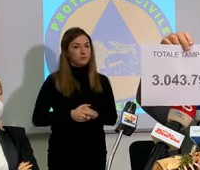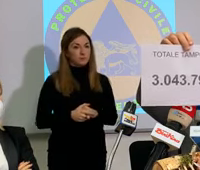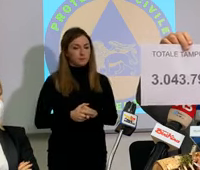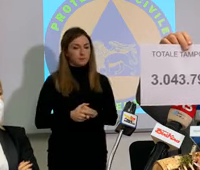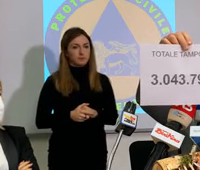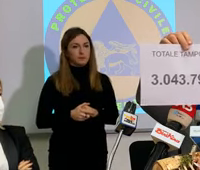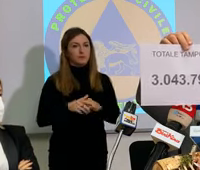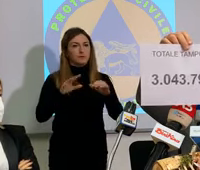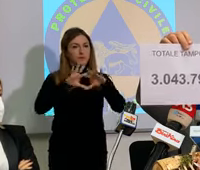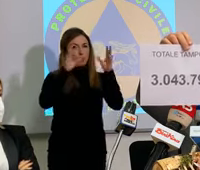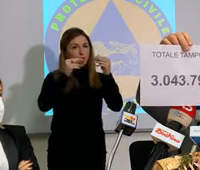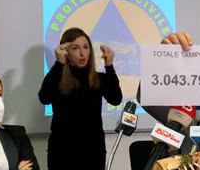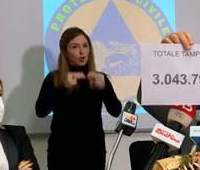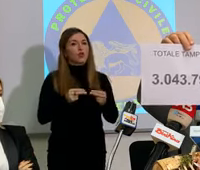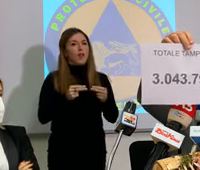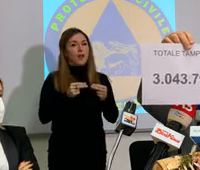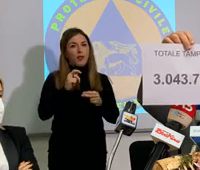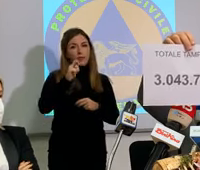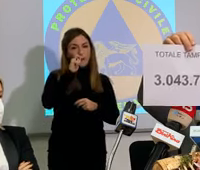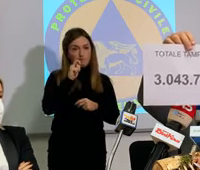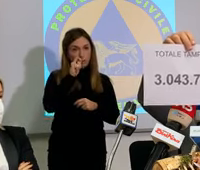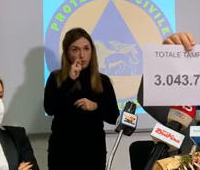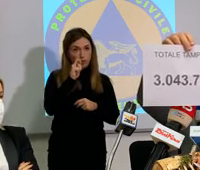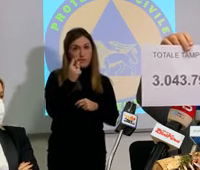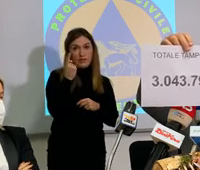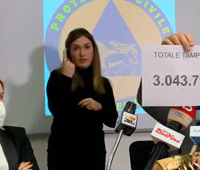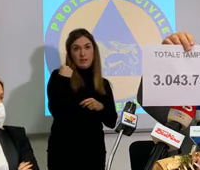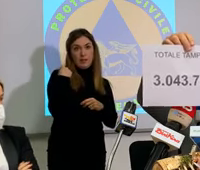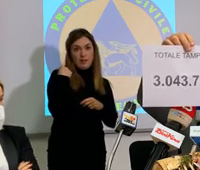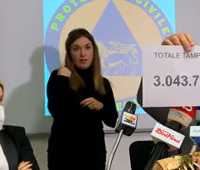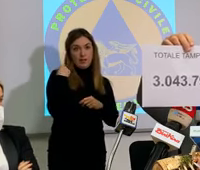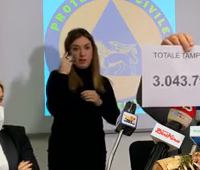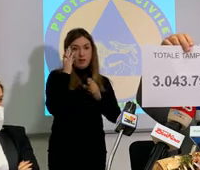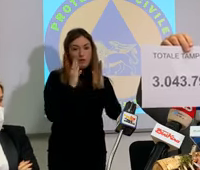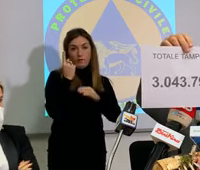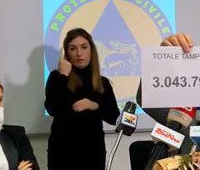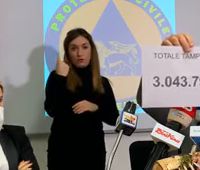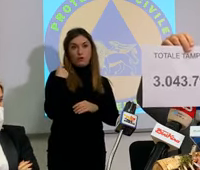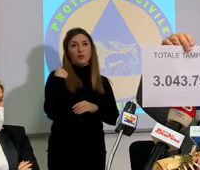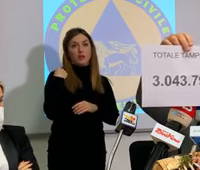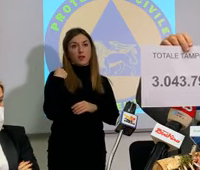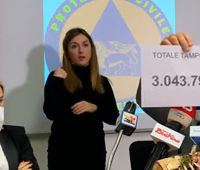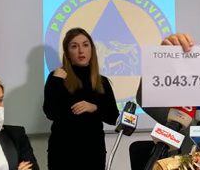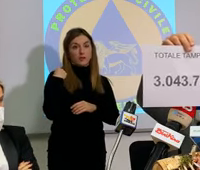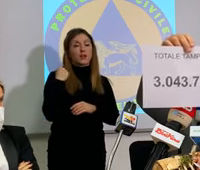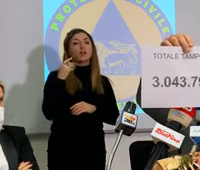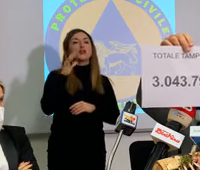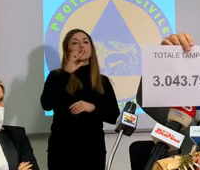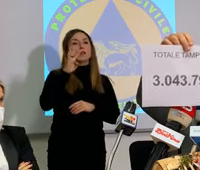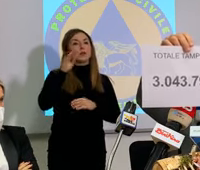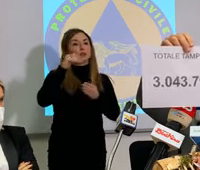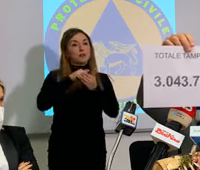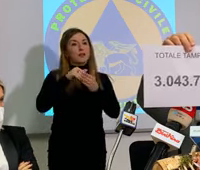totale tamponi quindi ieri nelle 24 ore ad oggi 50